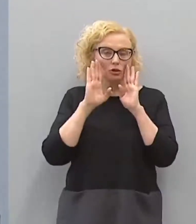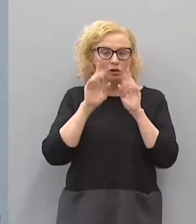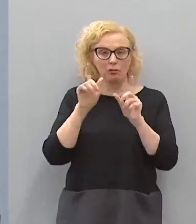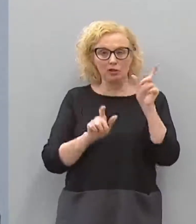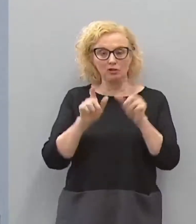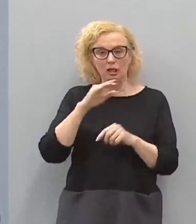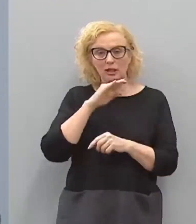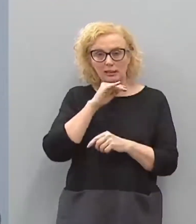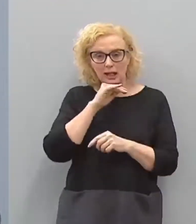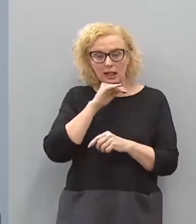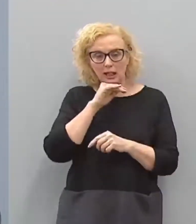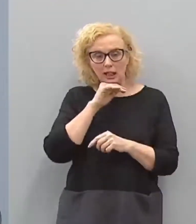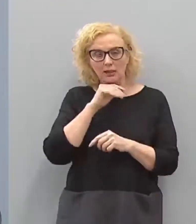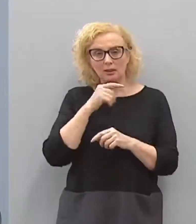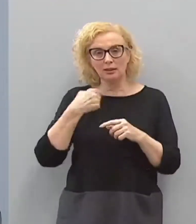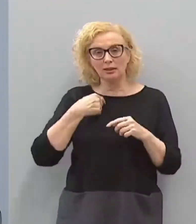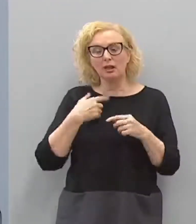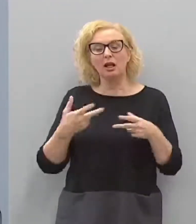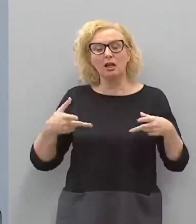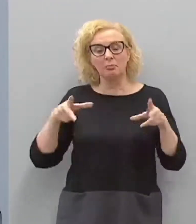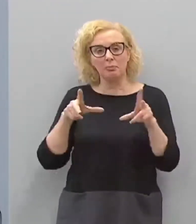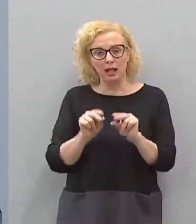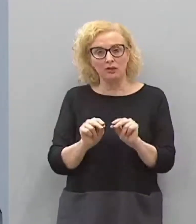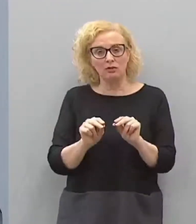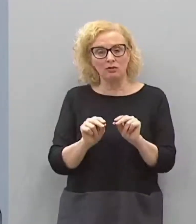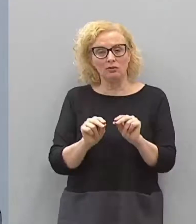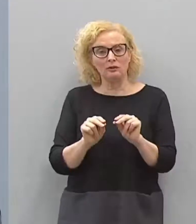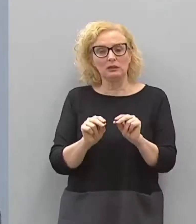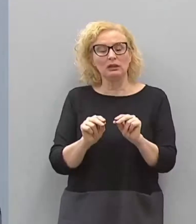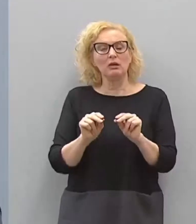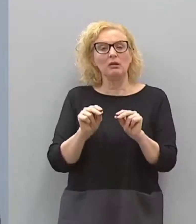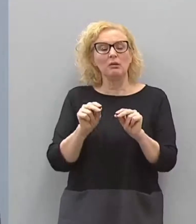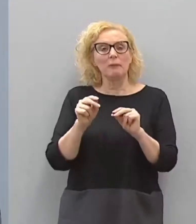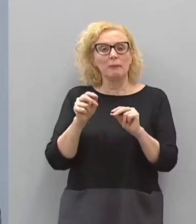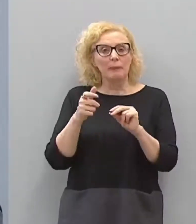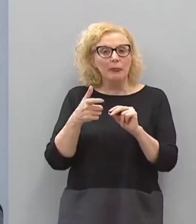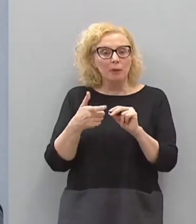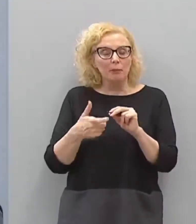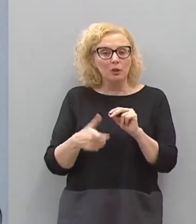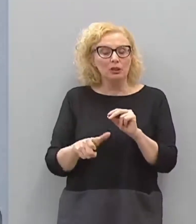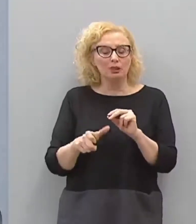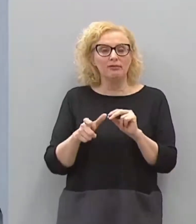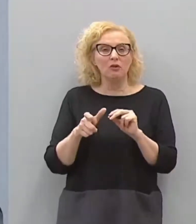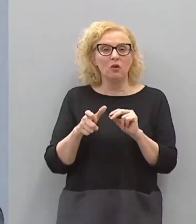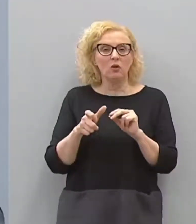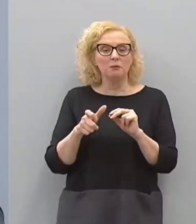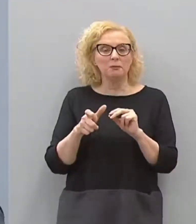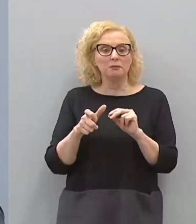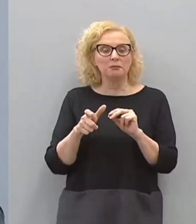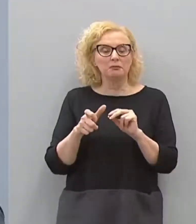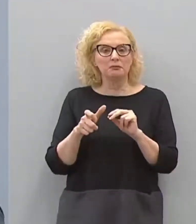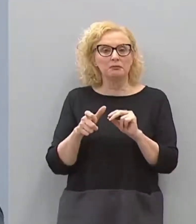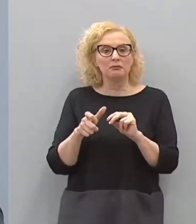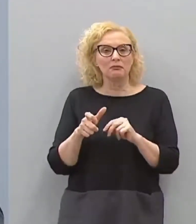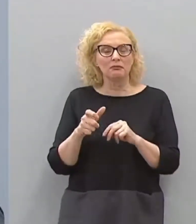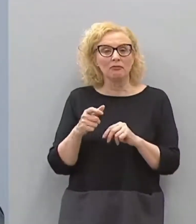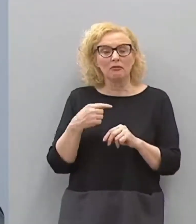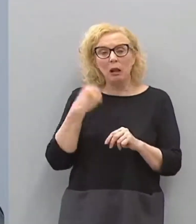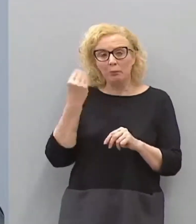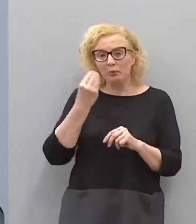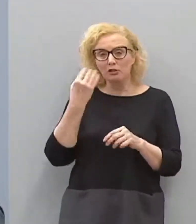e lo rinnoviamo perché non trovo diciamo anche il trovo